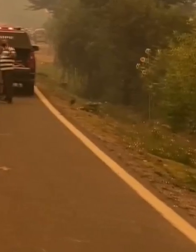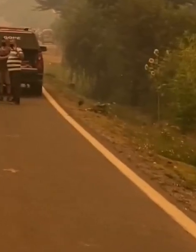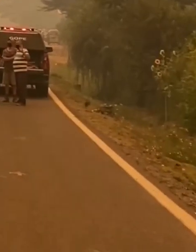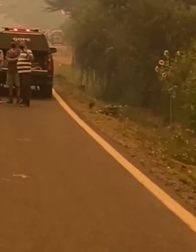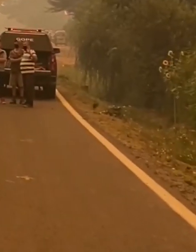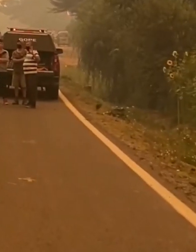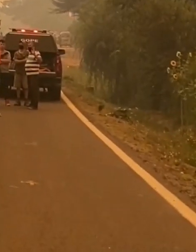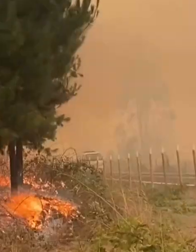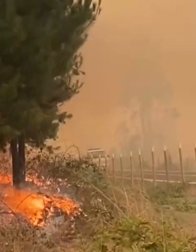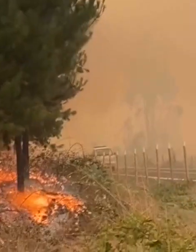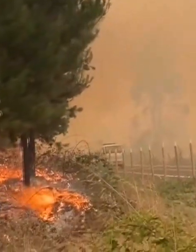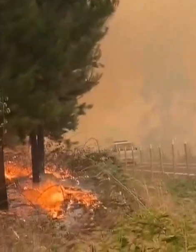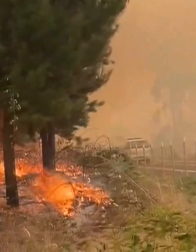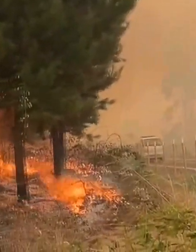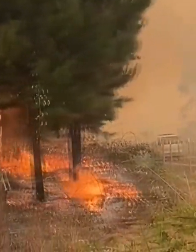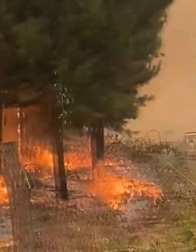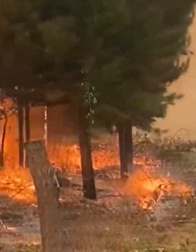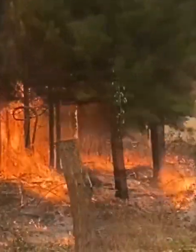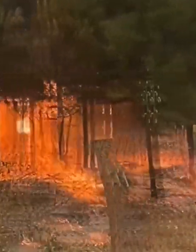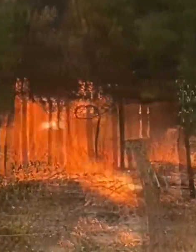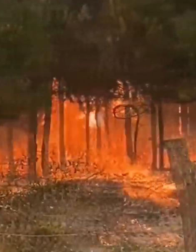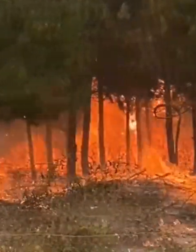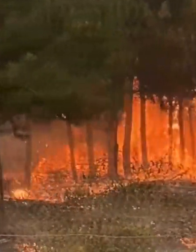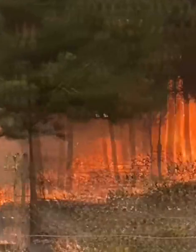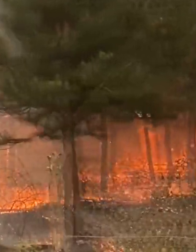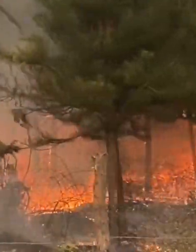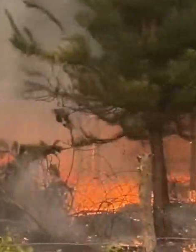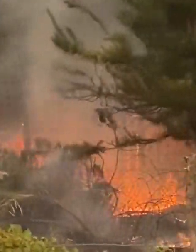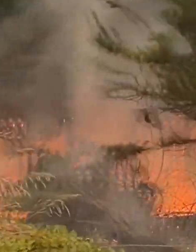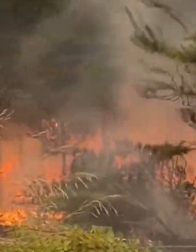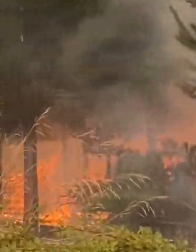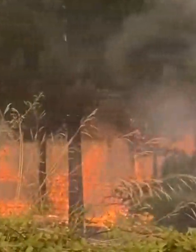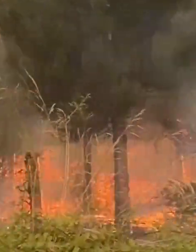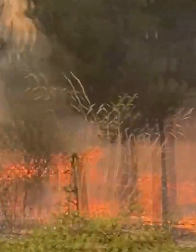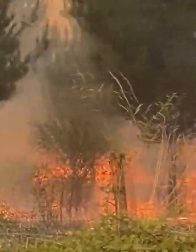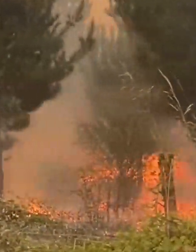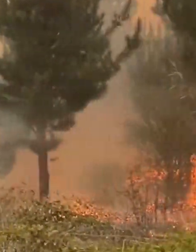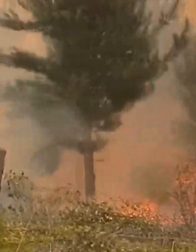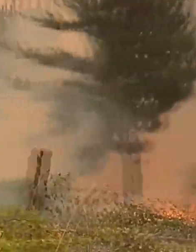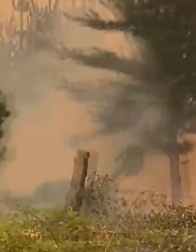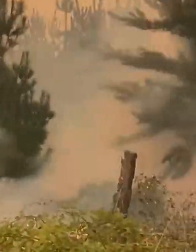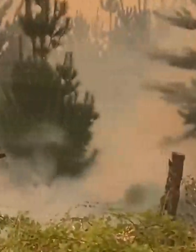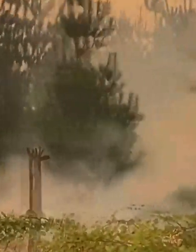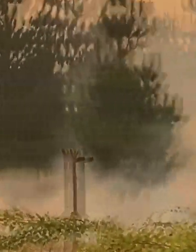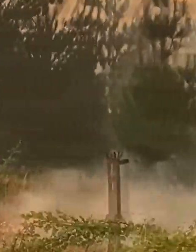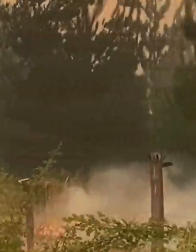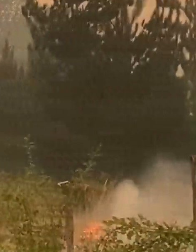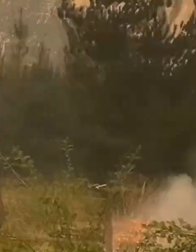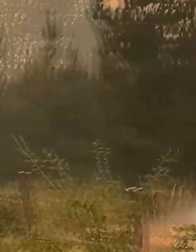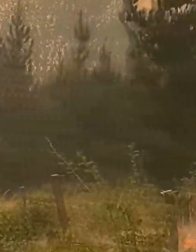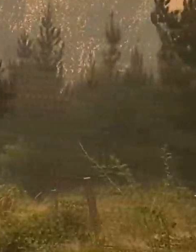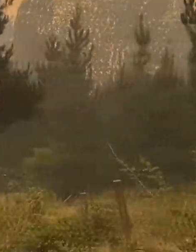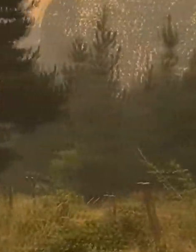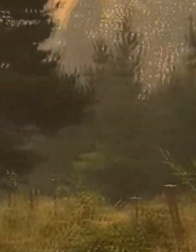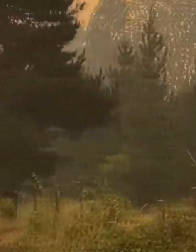combate. El fuego, que coincide con una ola de calor que puede agravarse en las próximas horas, destruyó además